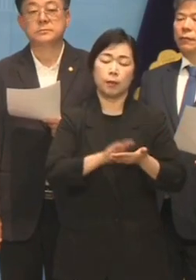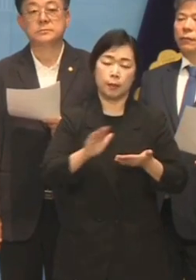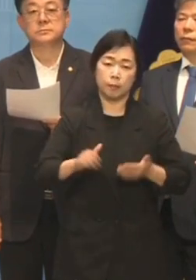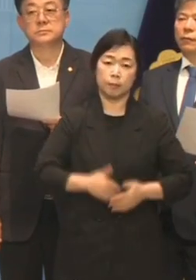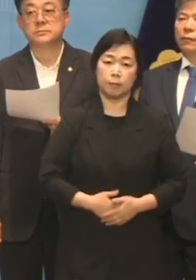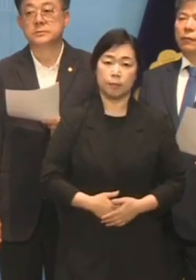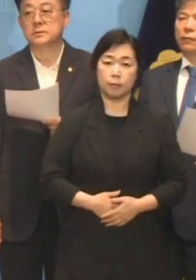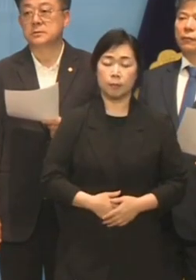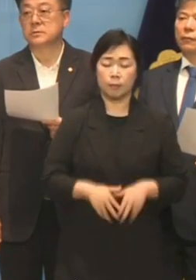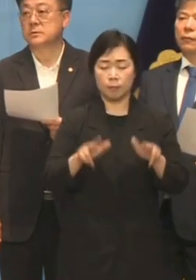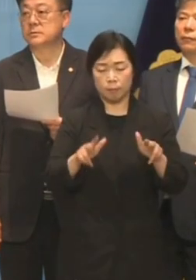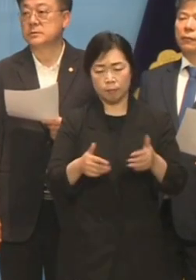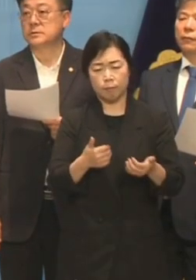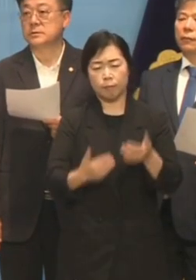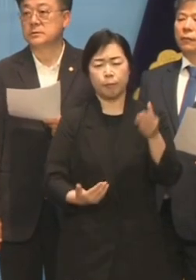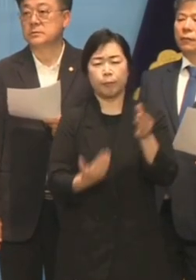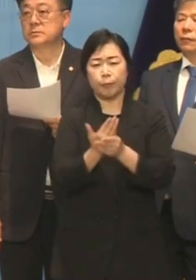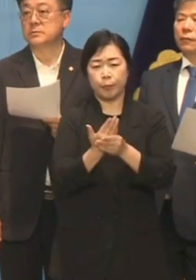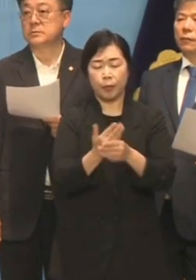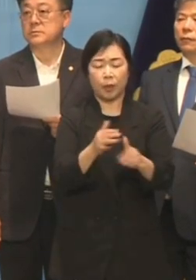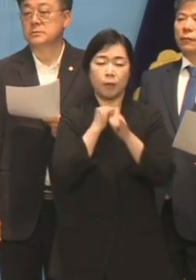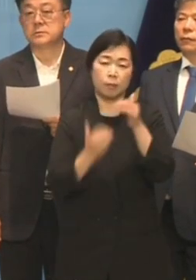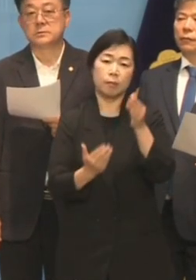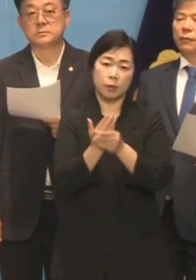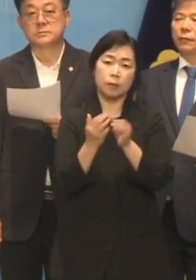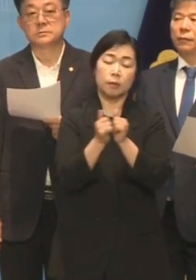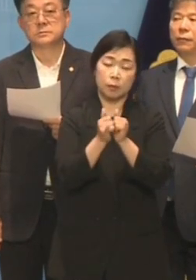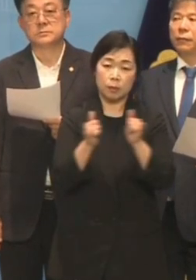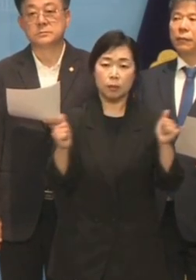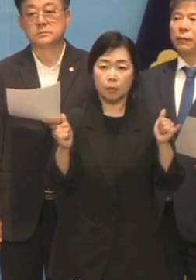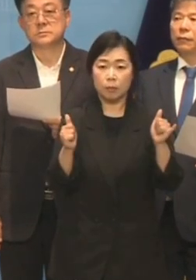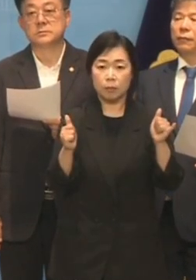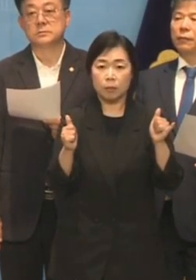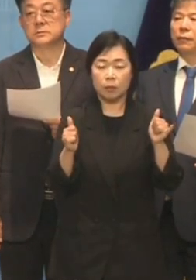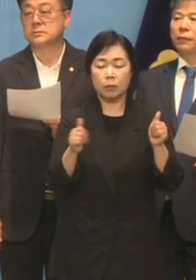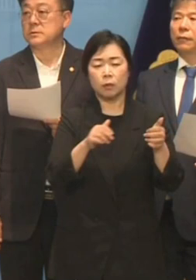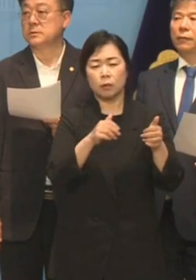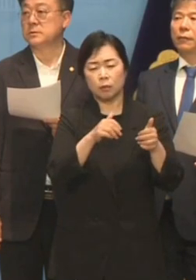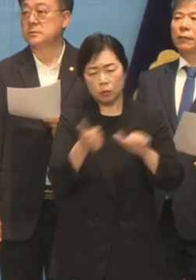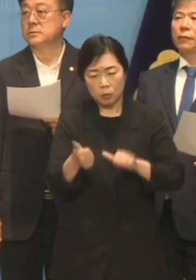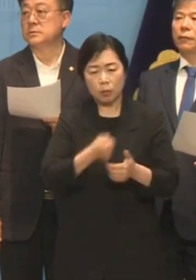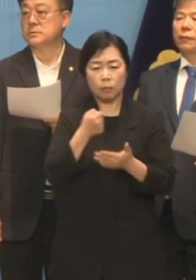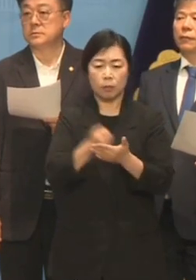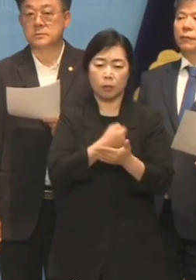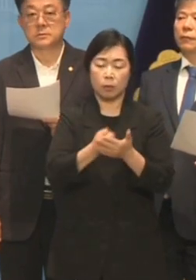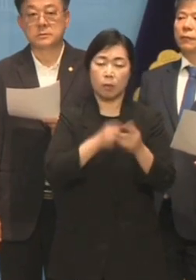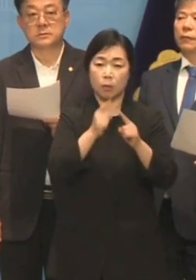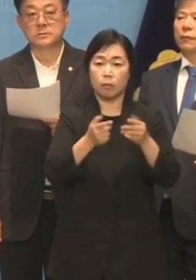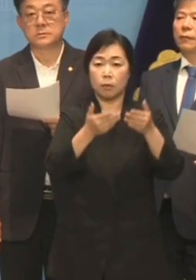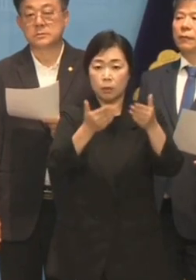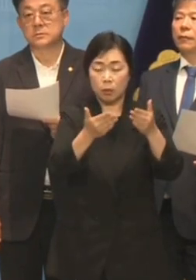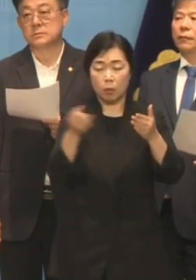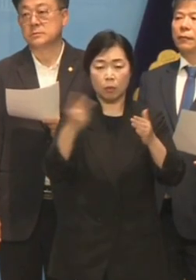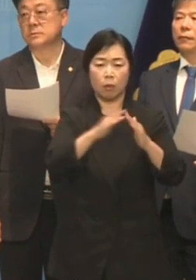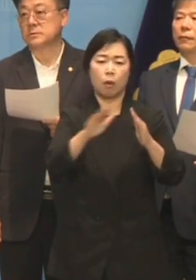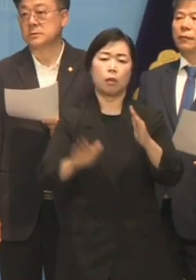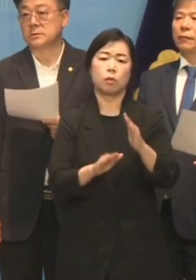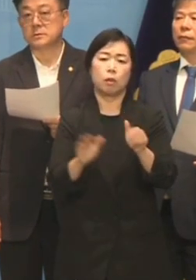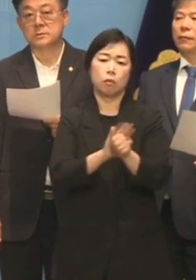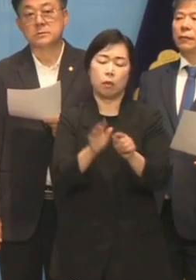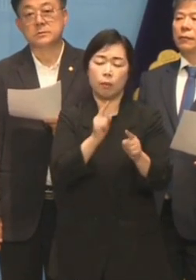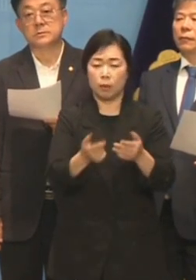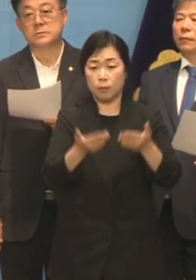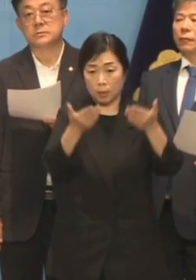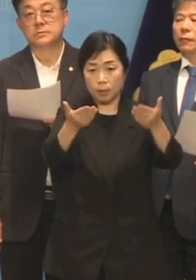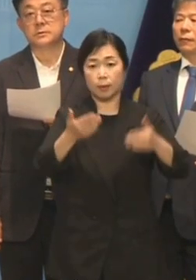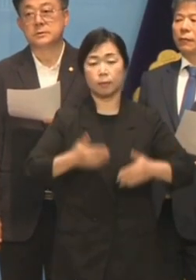안타까운 피해로 운명을 달리하신 피해 청년들의 죽음을 애도하며 그 유가족의 위로의